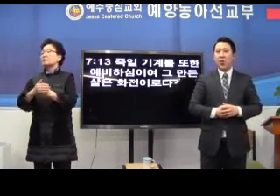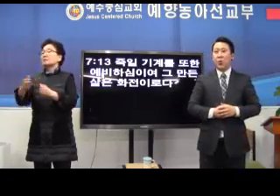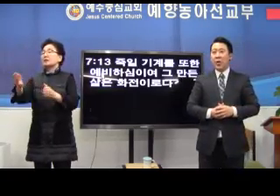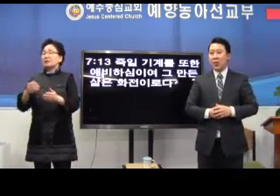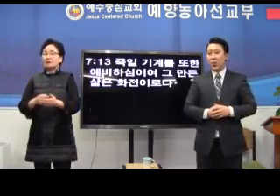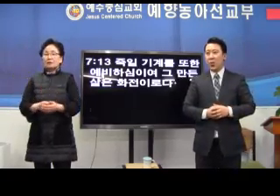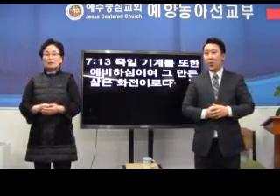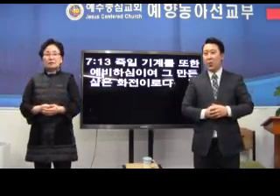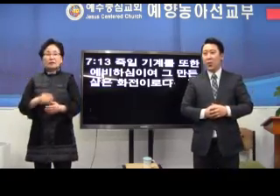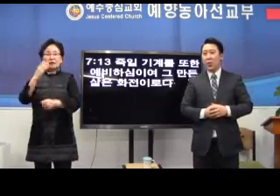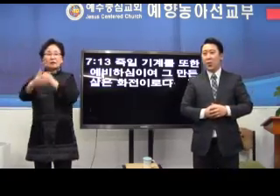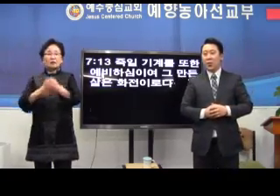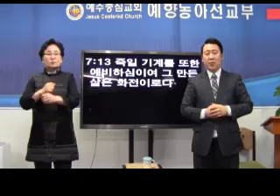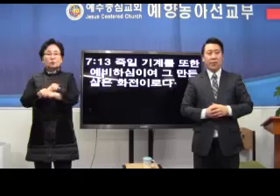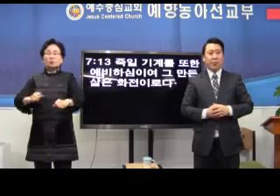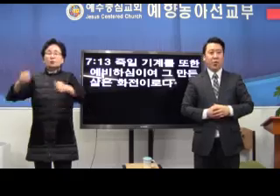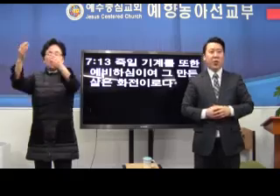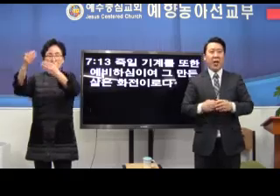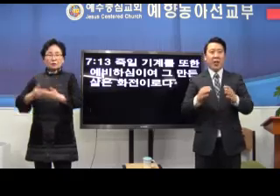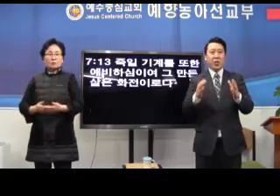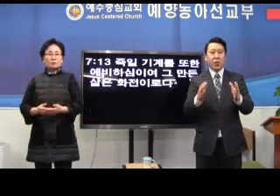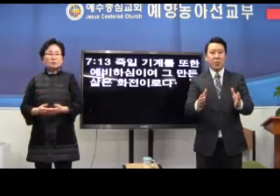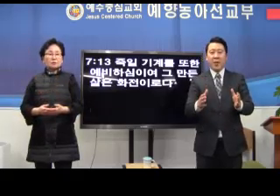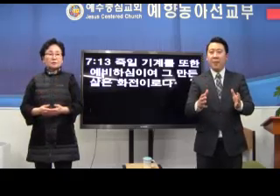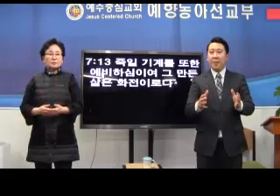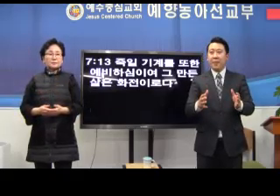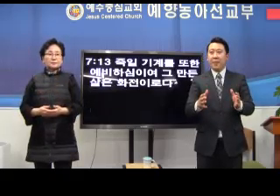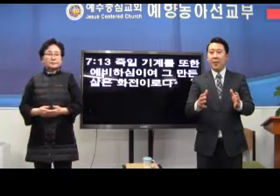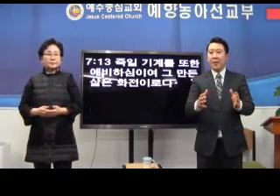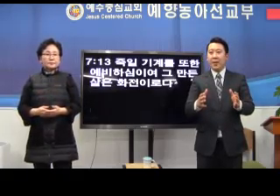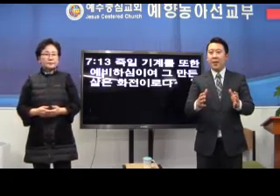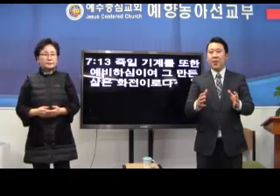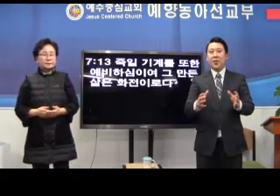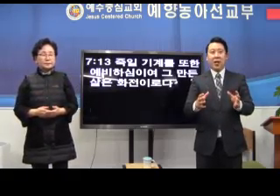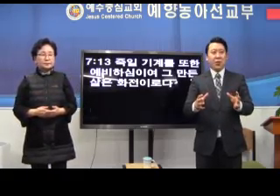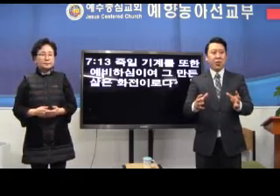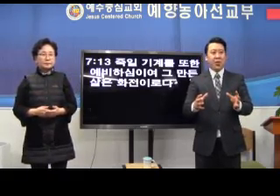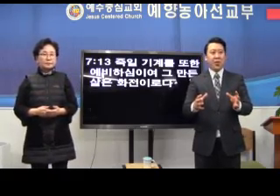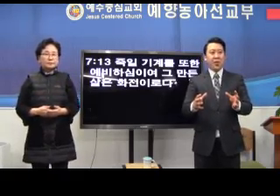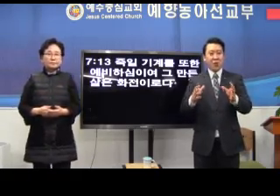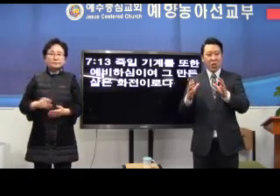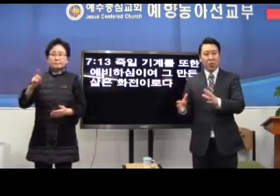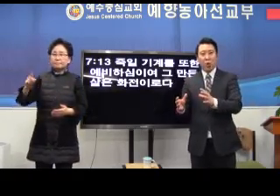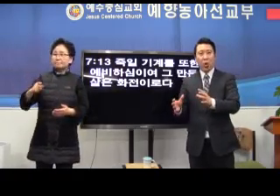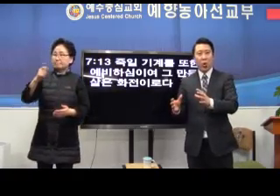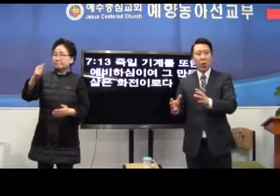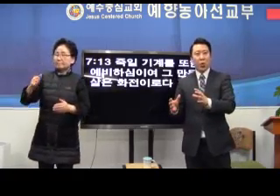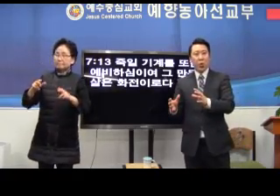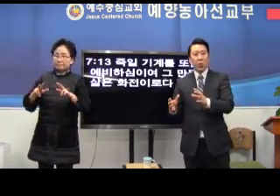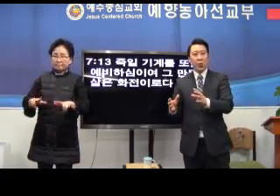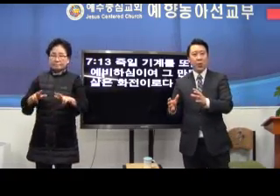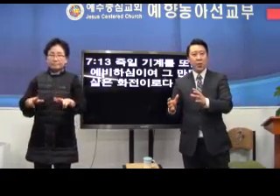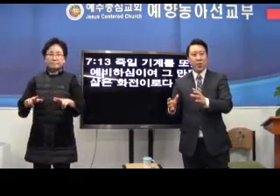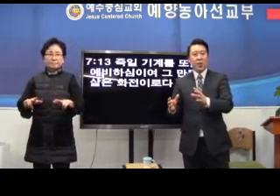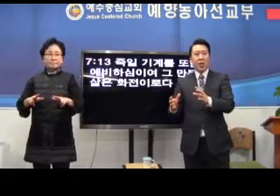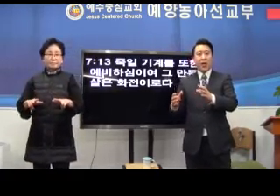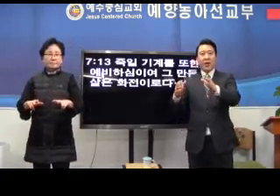그를 용서하시고 물론 대가를 치렀지만 하나님께서 그 다윗을 지금도 이스라엘